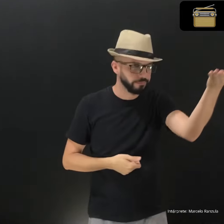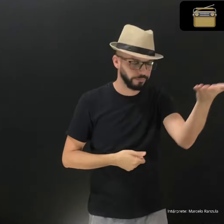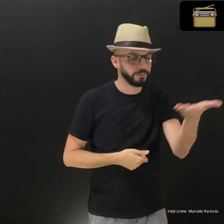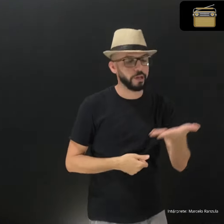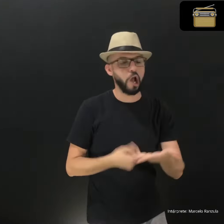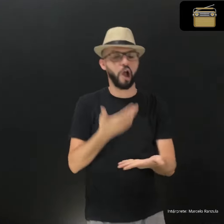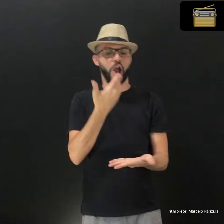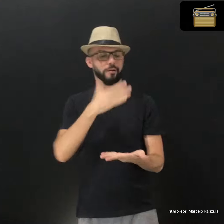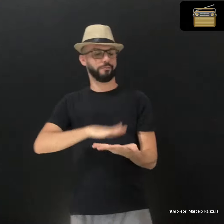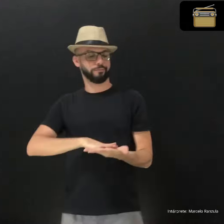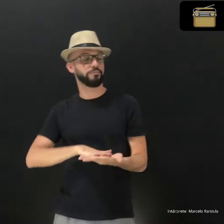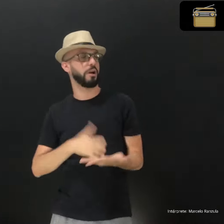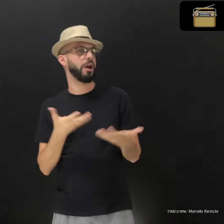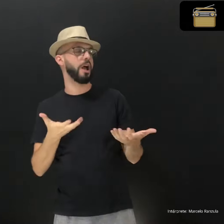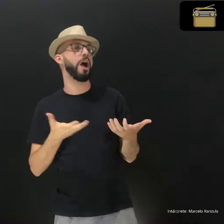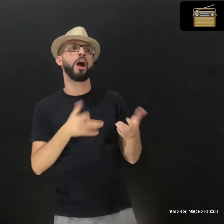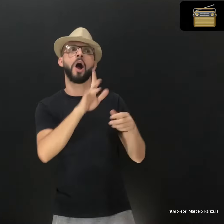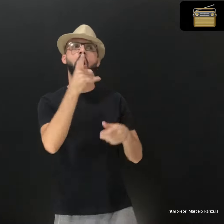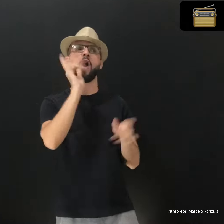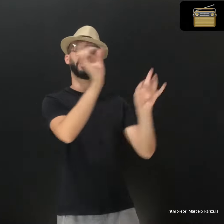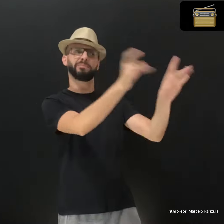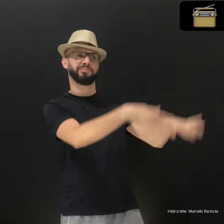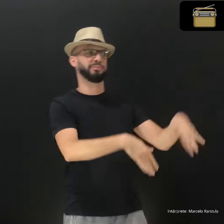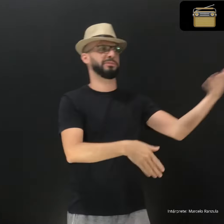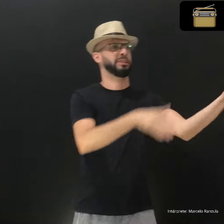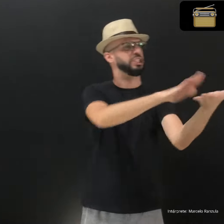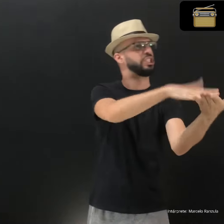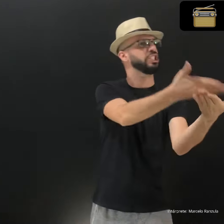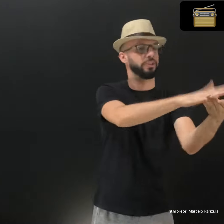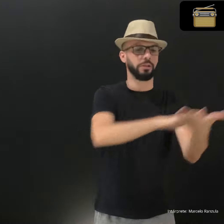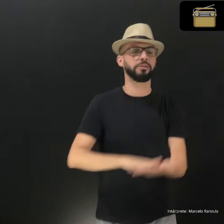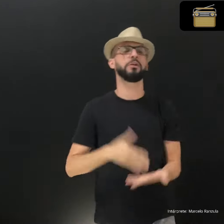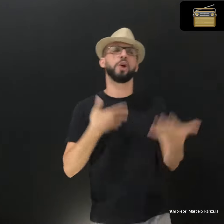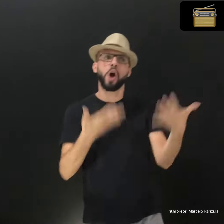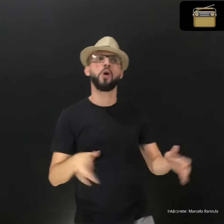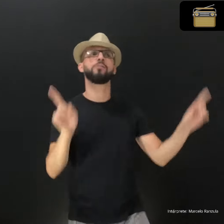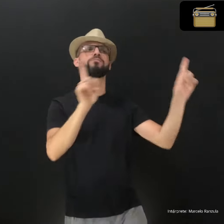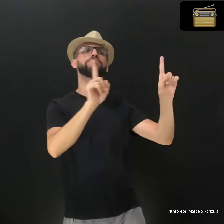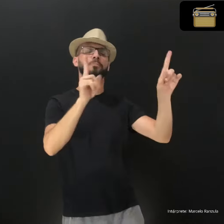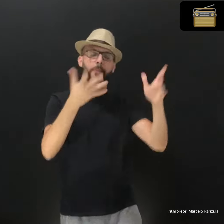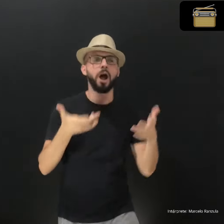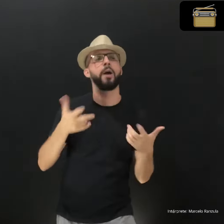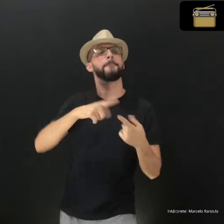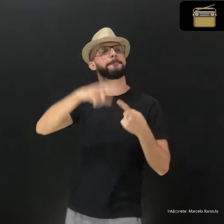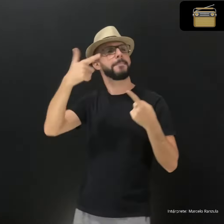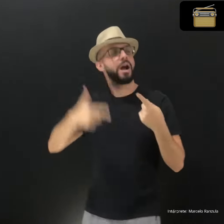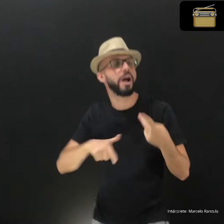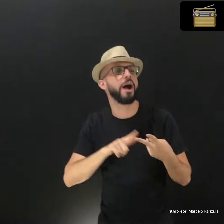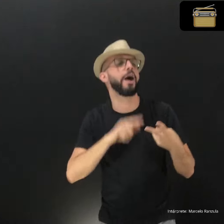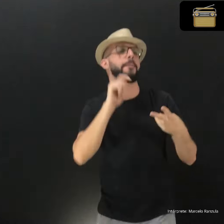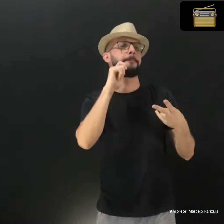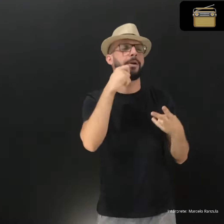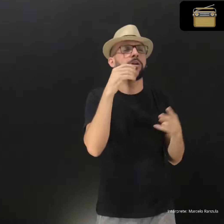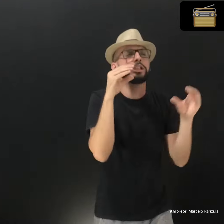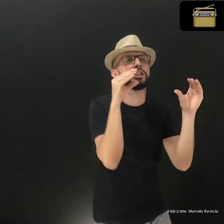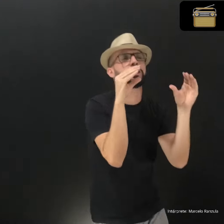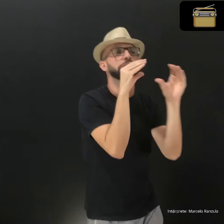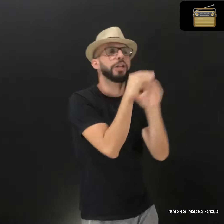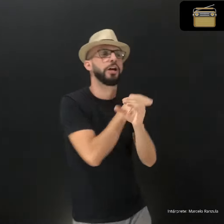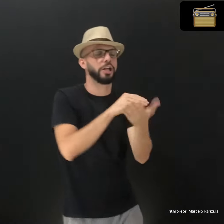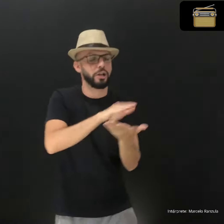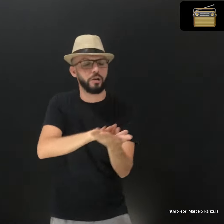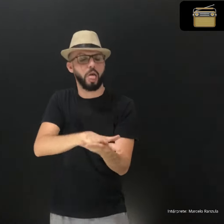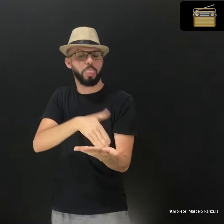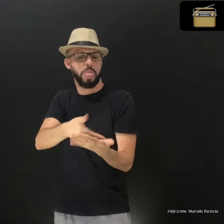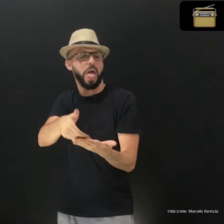Seu garçom, faça o favor de me trazer de pressa Uma boa média que não seja arrequentada Um pão bem quente